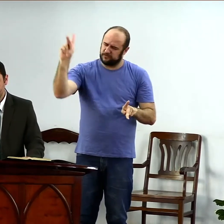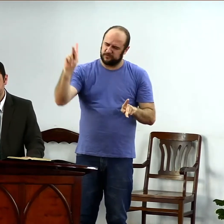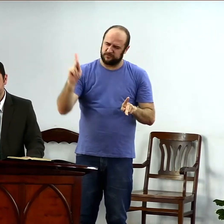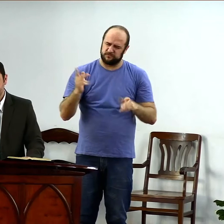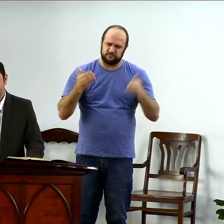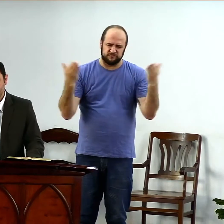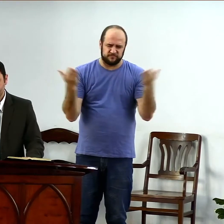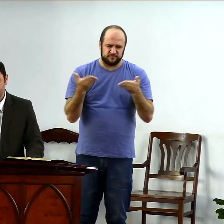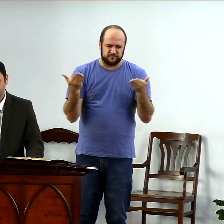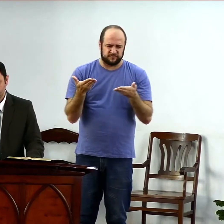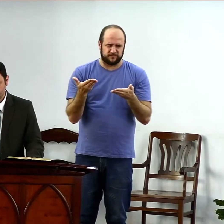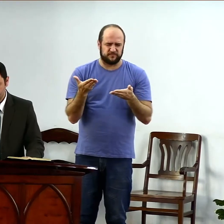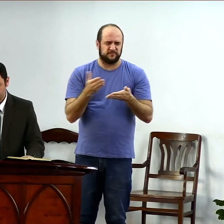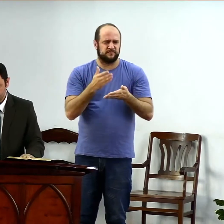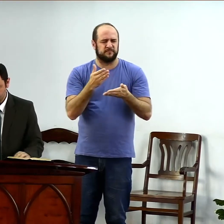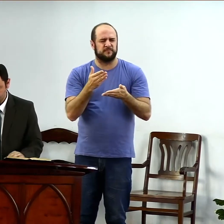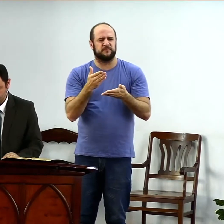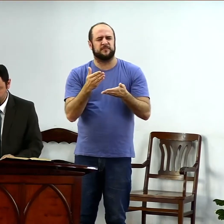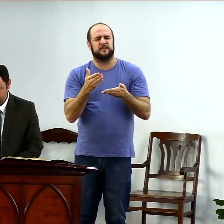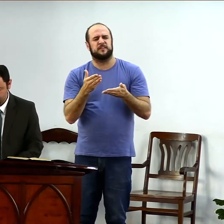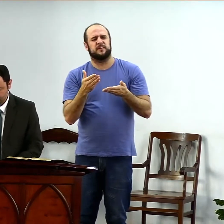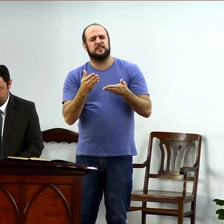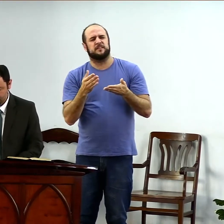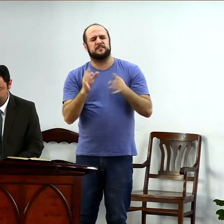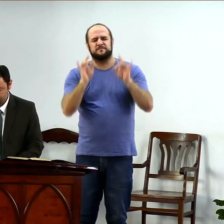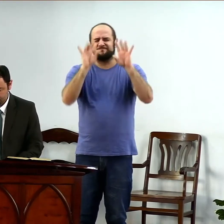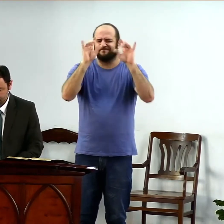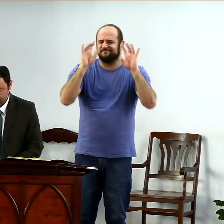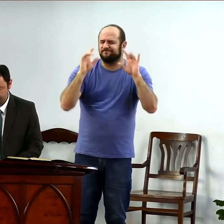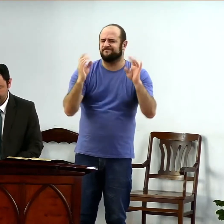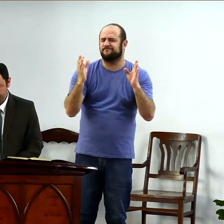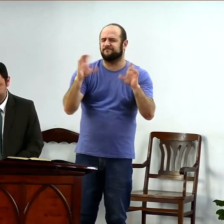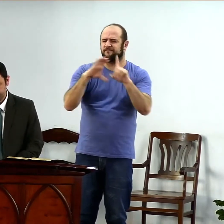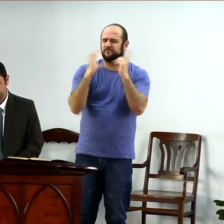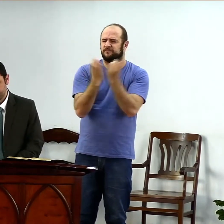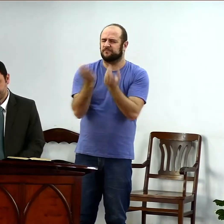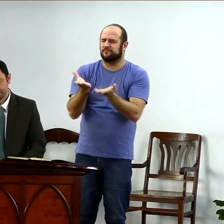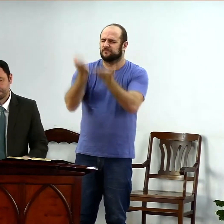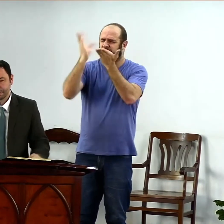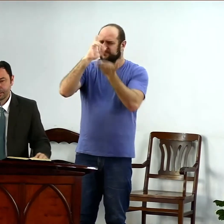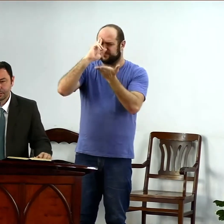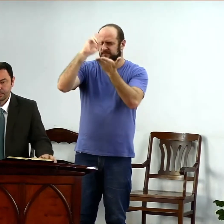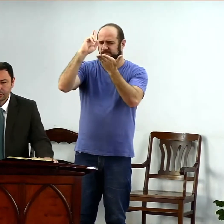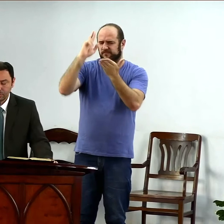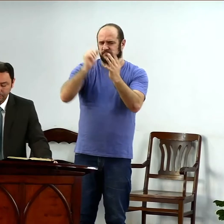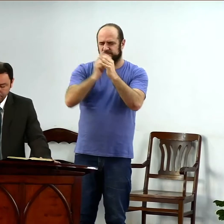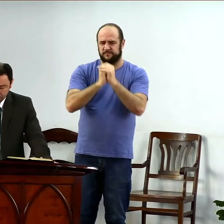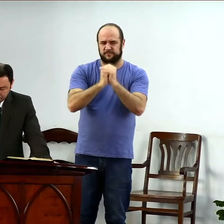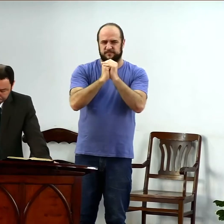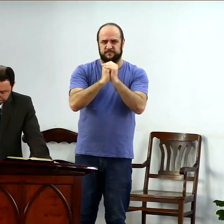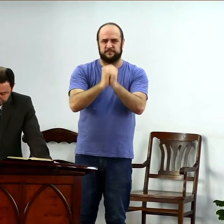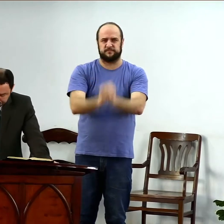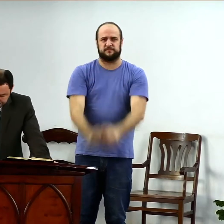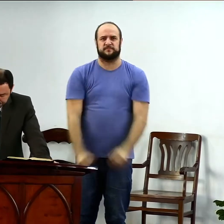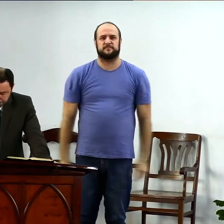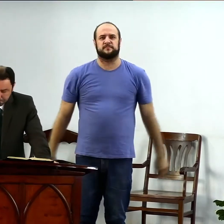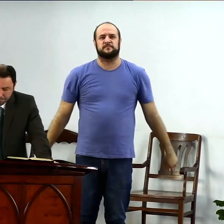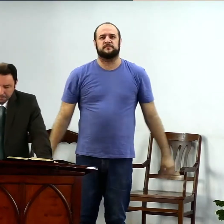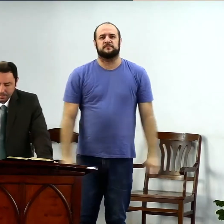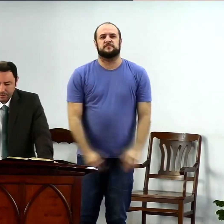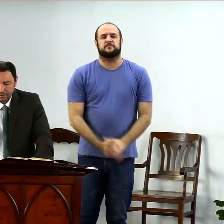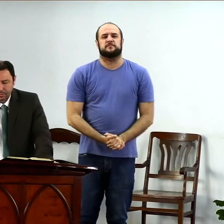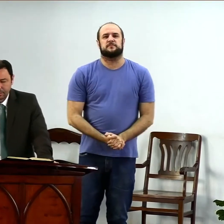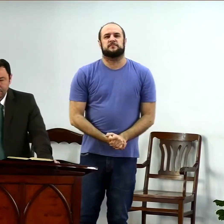Ajuda-nos assim, é a oração que nós fazemos neste momento. Amém. Meu querido,